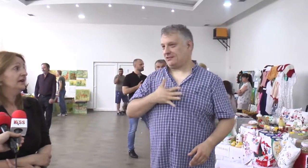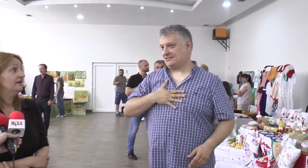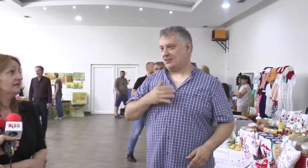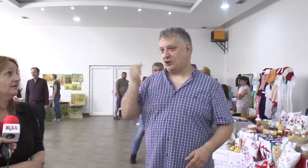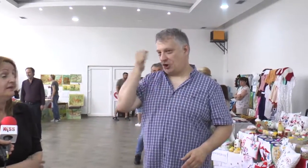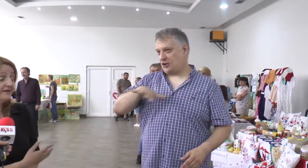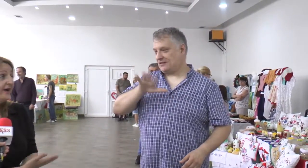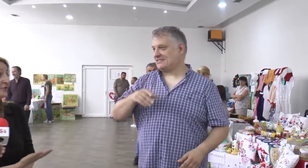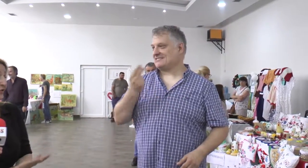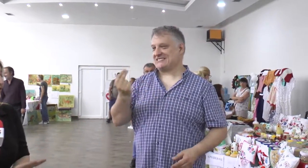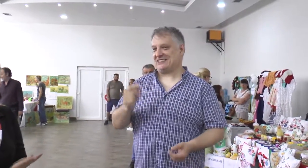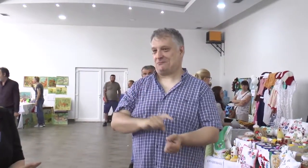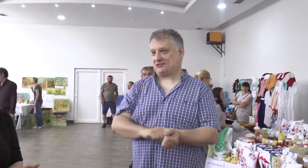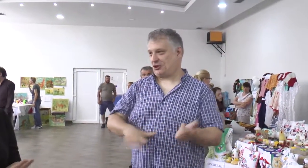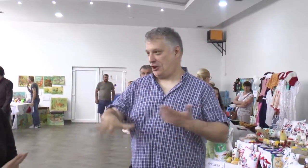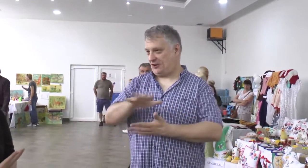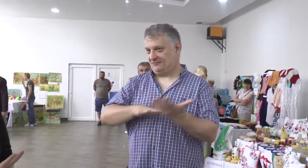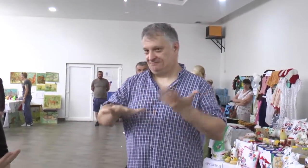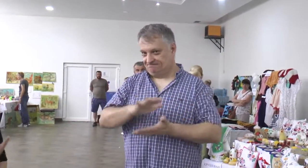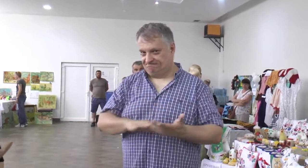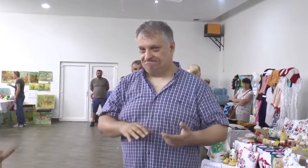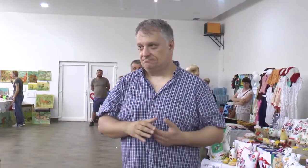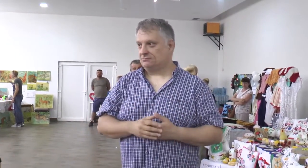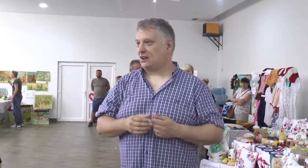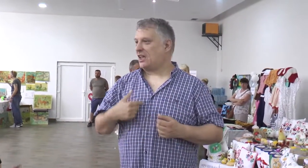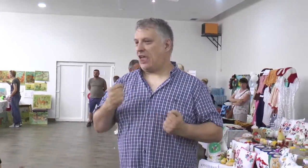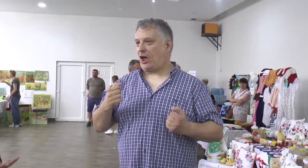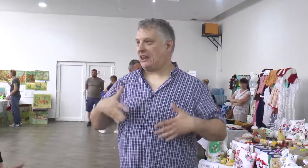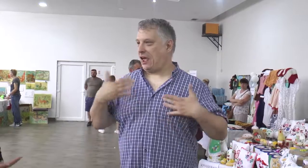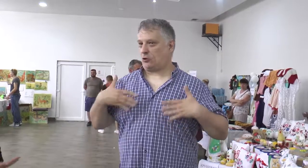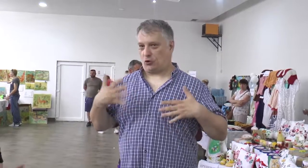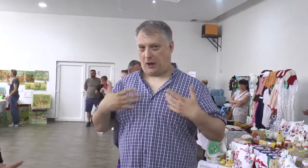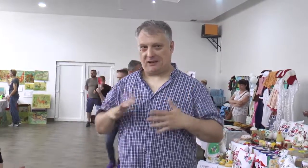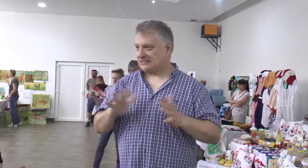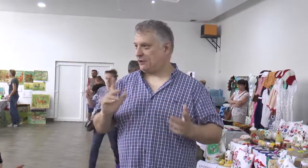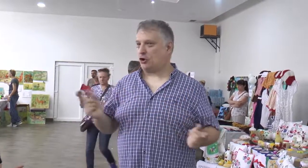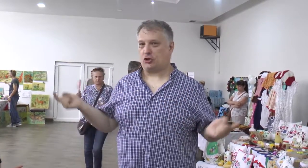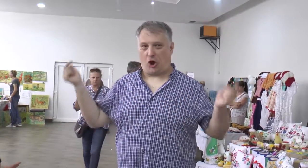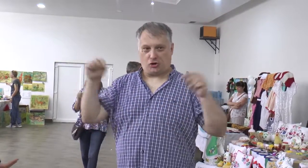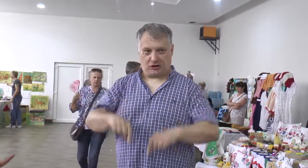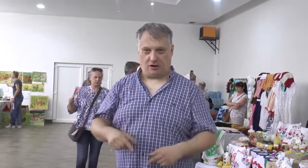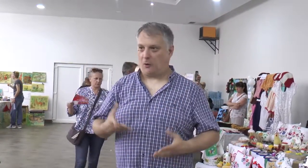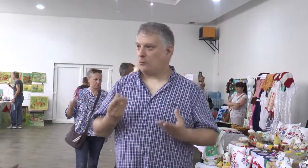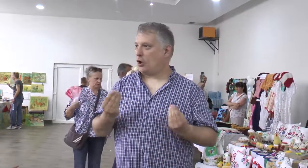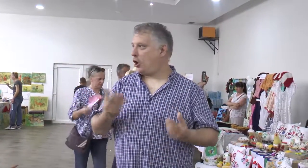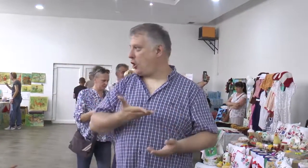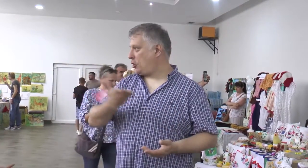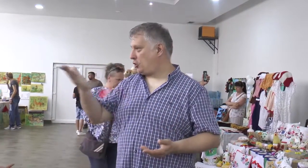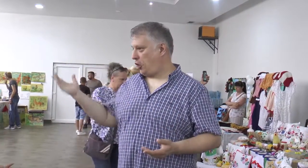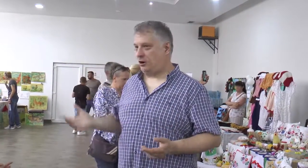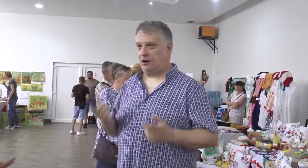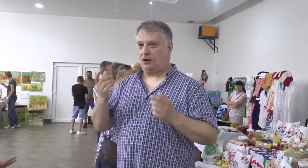ovaj narod ovde, to je naša krv i naravno oni se uvek lepo dočekuju. Mnogo sam